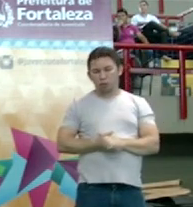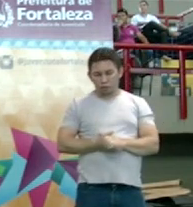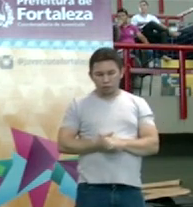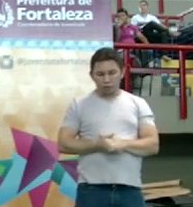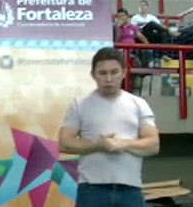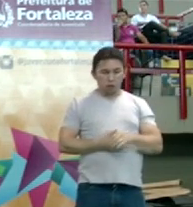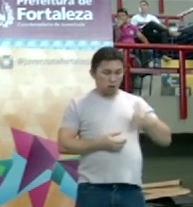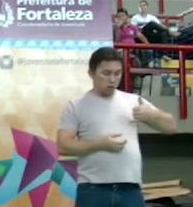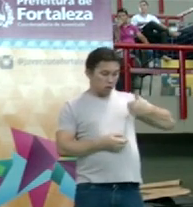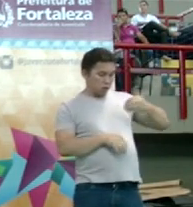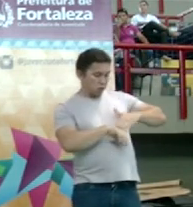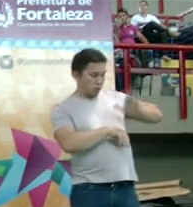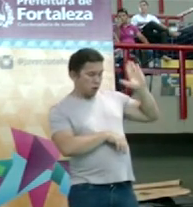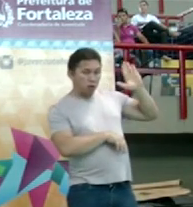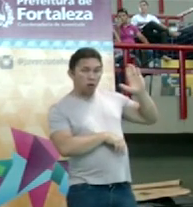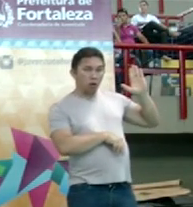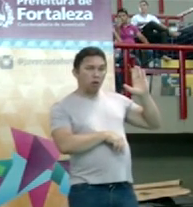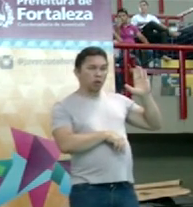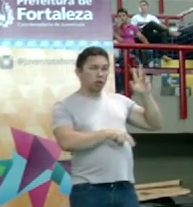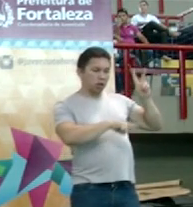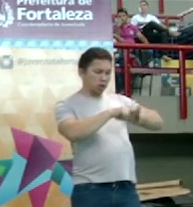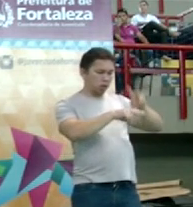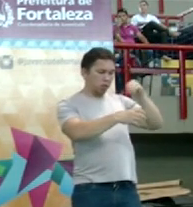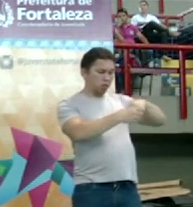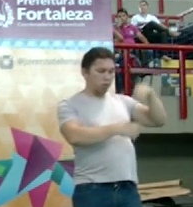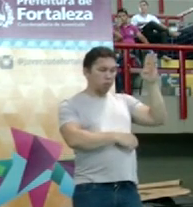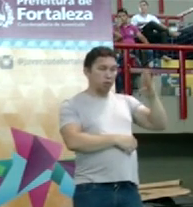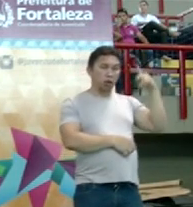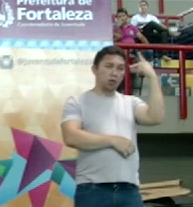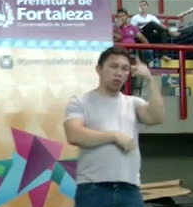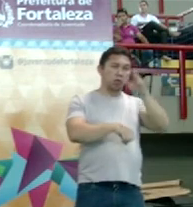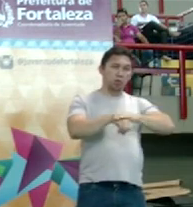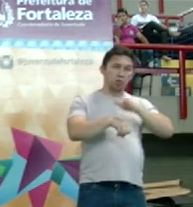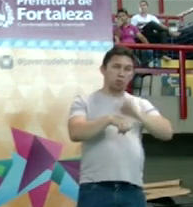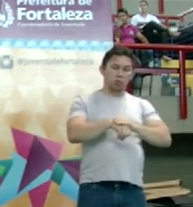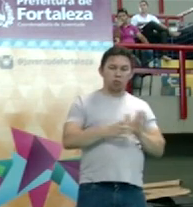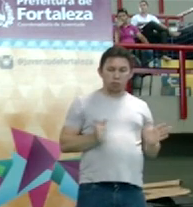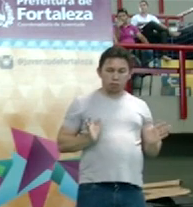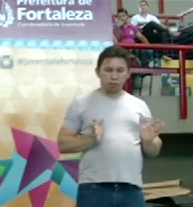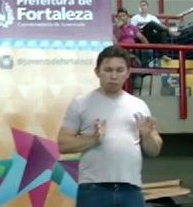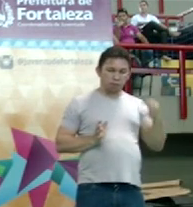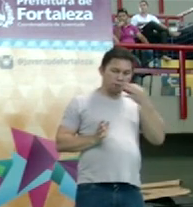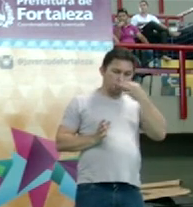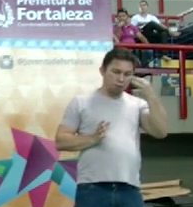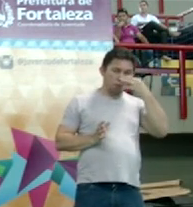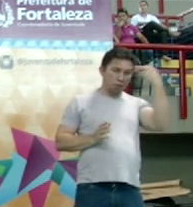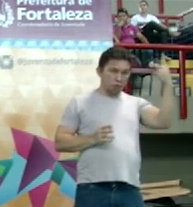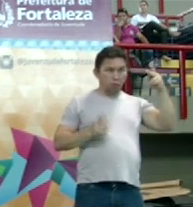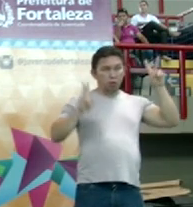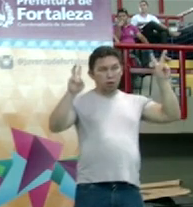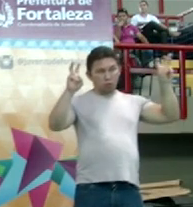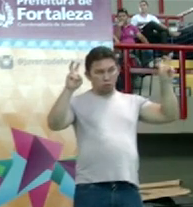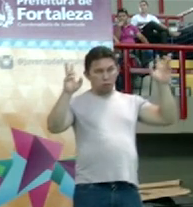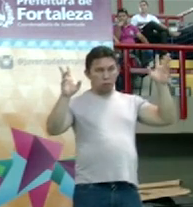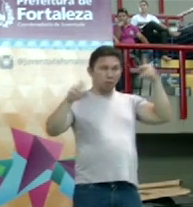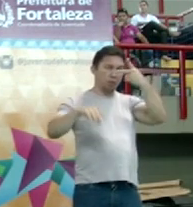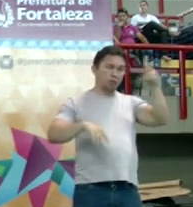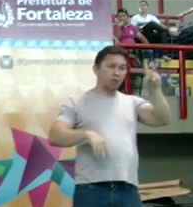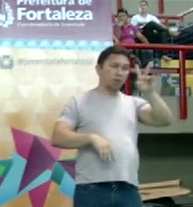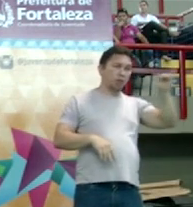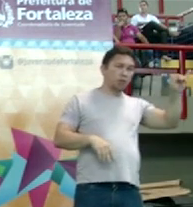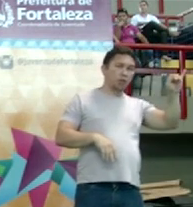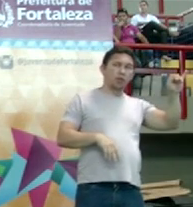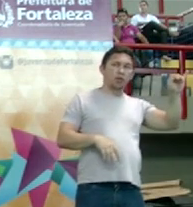é a maioridade penal no Brasil, e você quer ter uma opinião sobre esse tema,